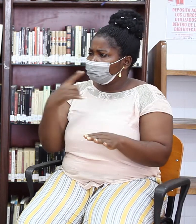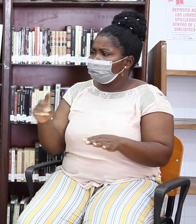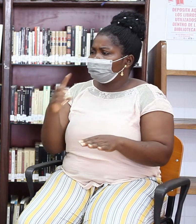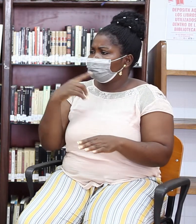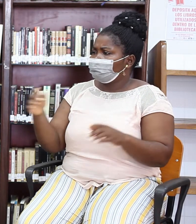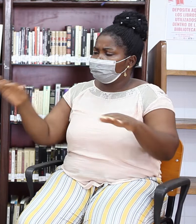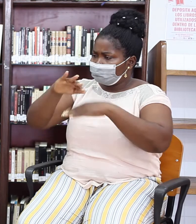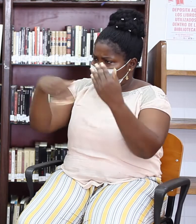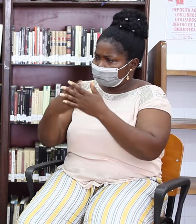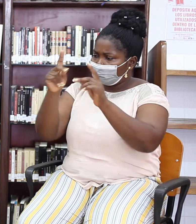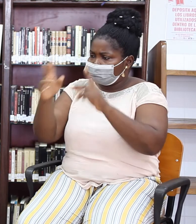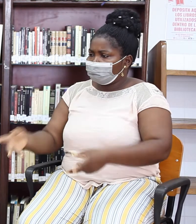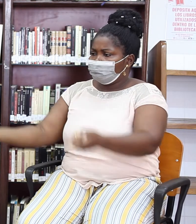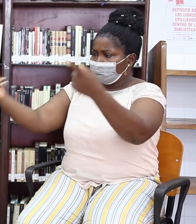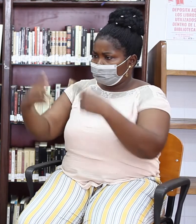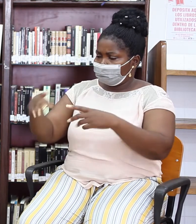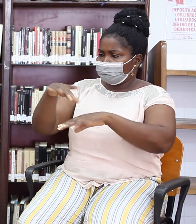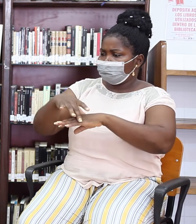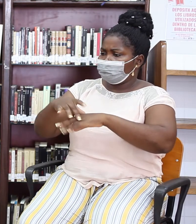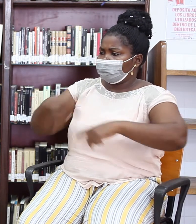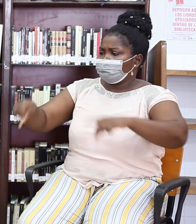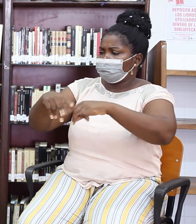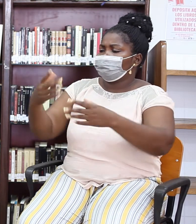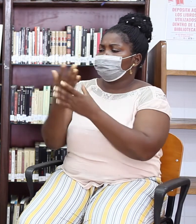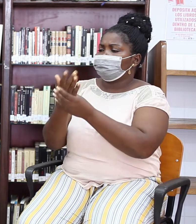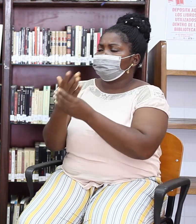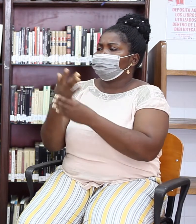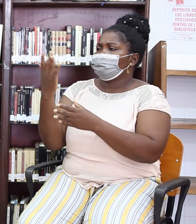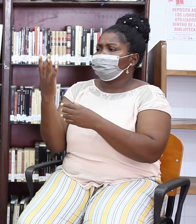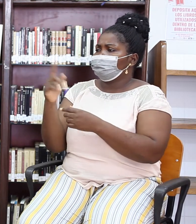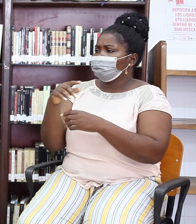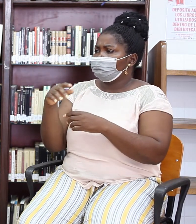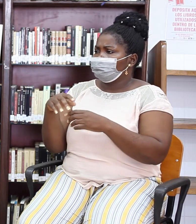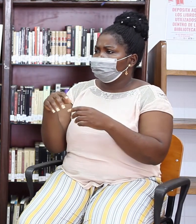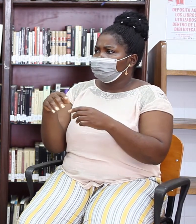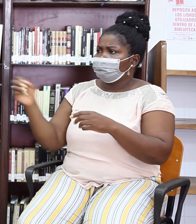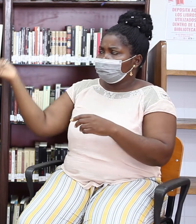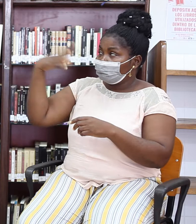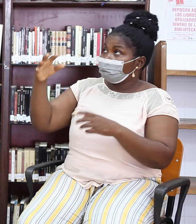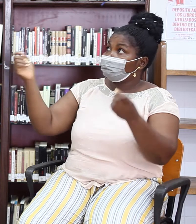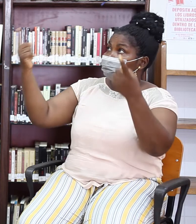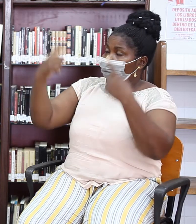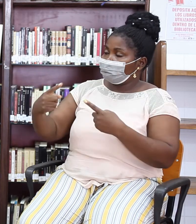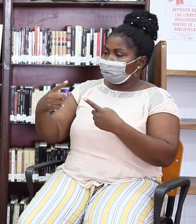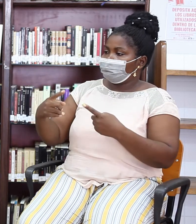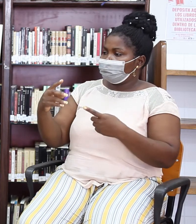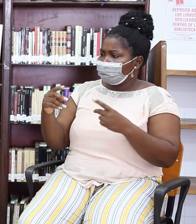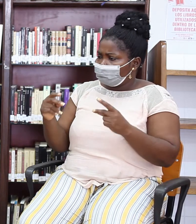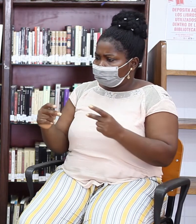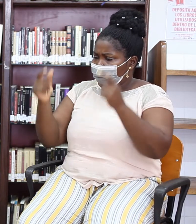se congregó en la plaza con los palos en la mano. El sol trepó por el cielo y